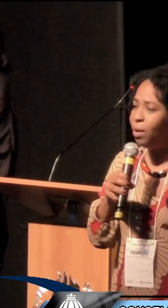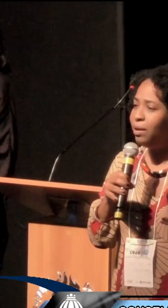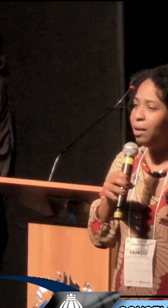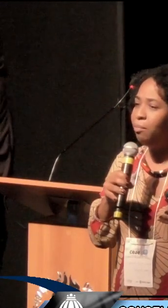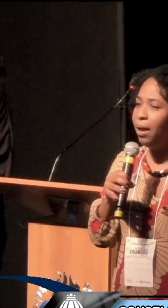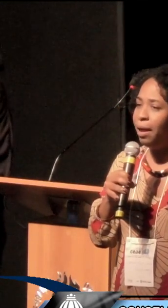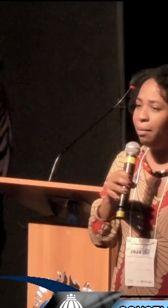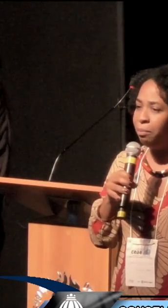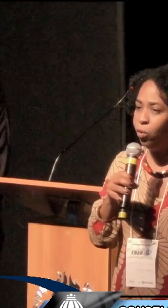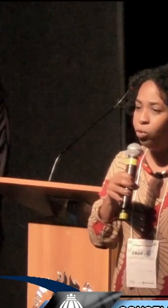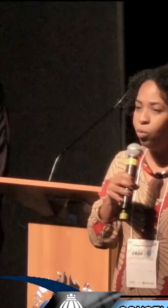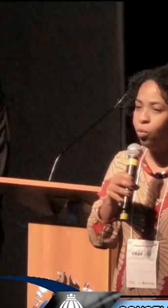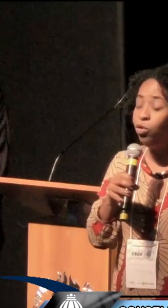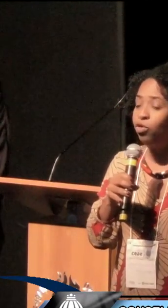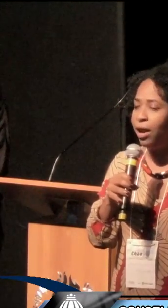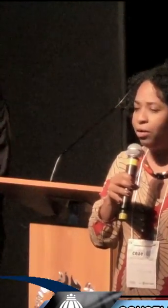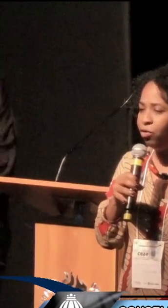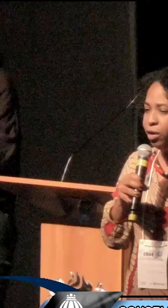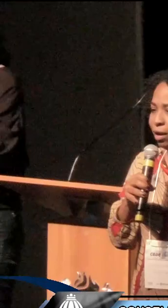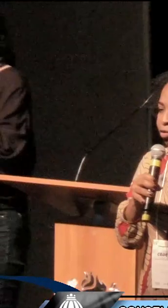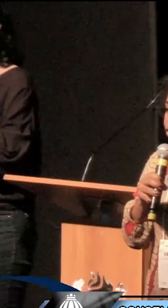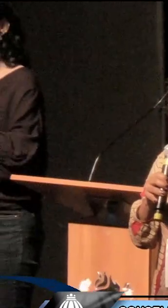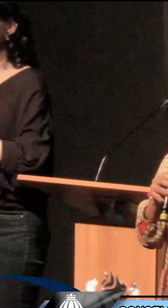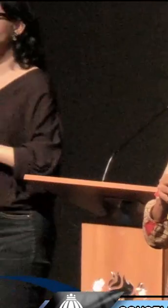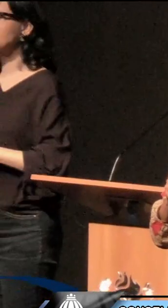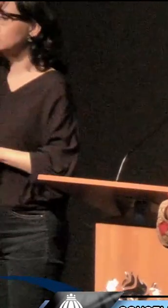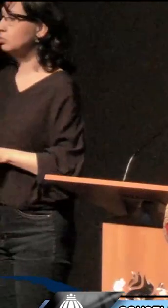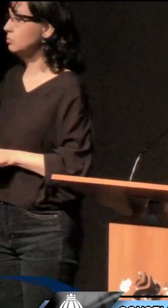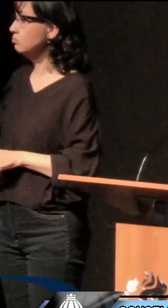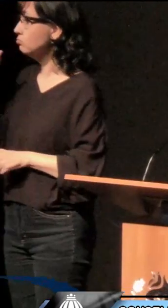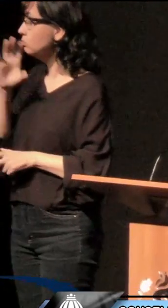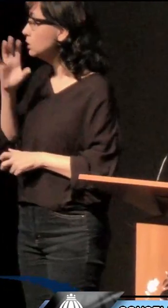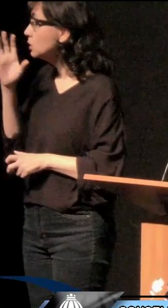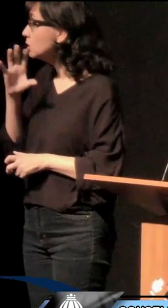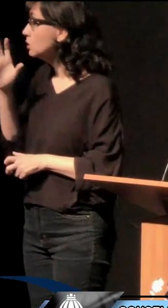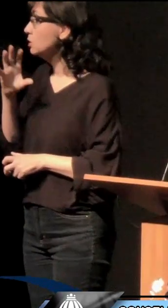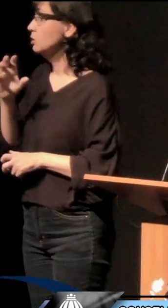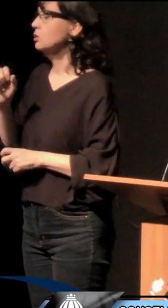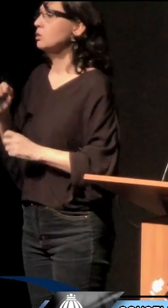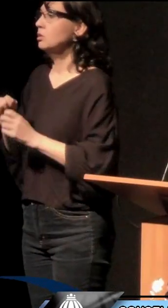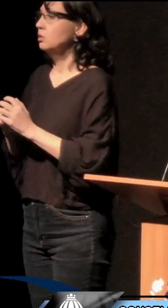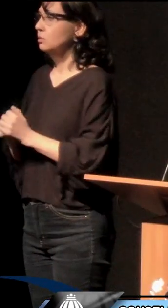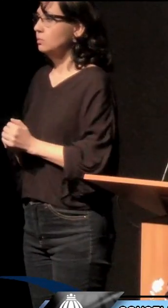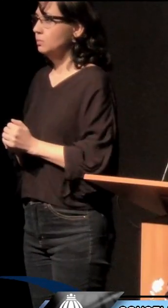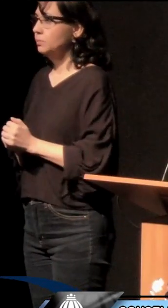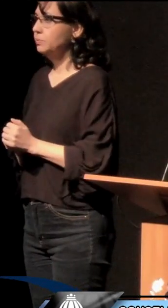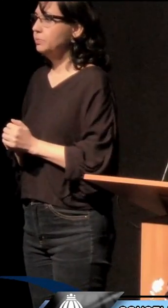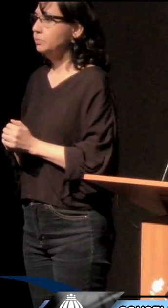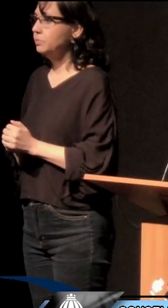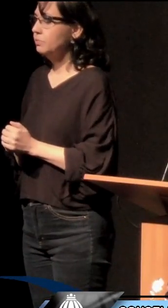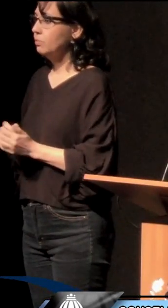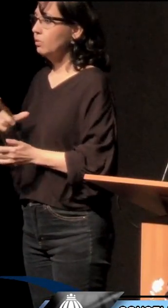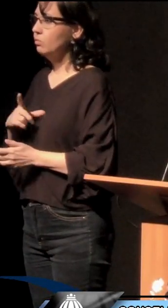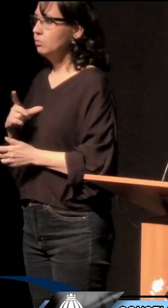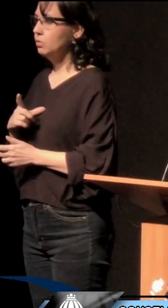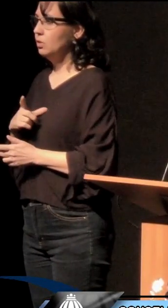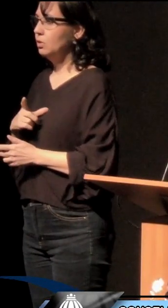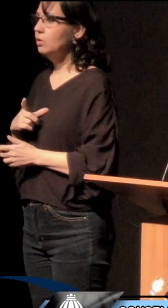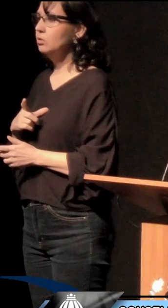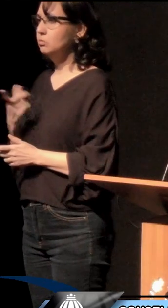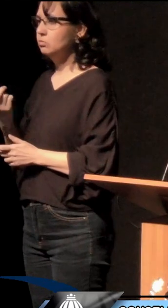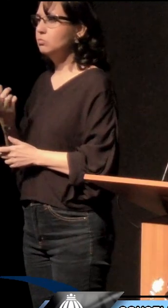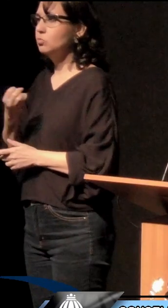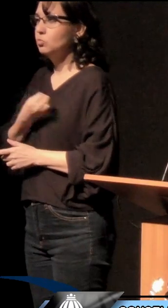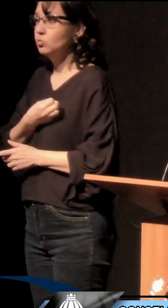uma questão ainda é muito urgente né de superação embora a gente tenha um número grande de